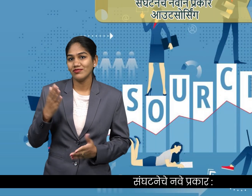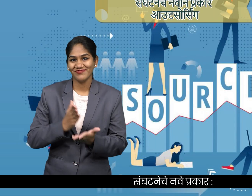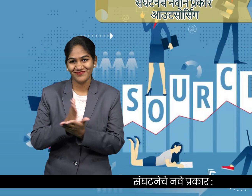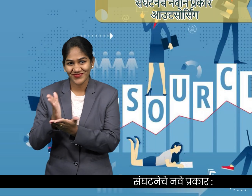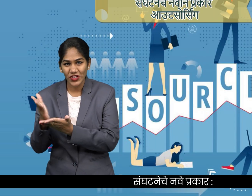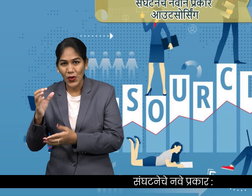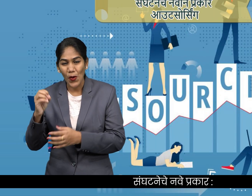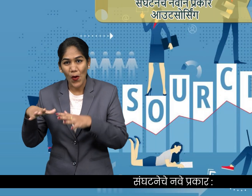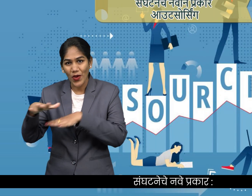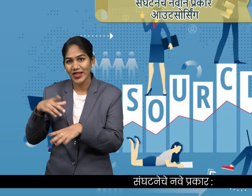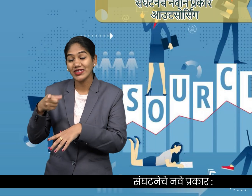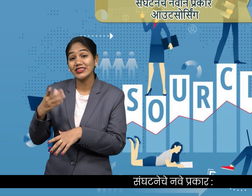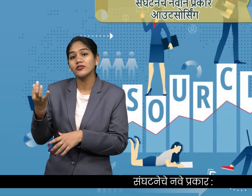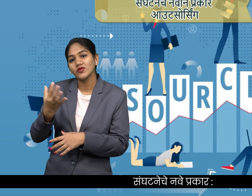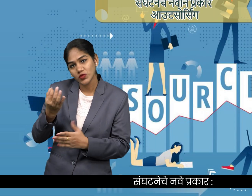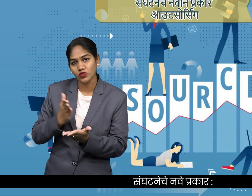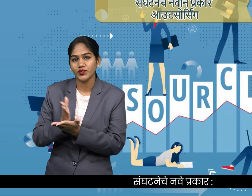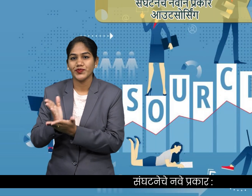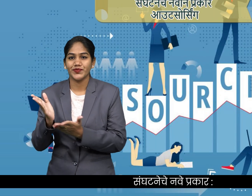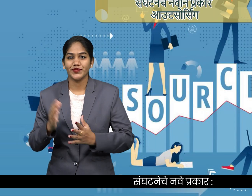संघटनेचे नवे प्रकार.